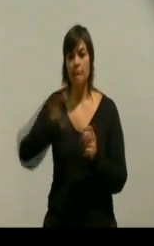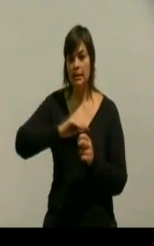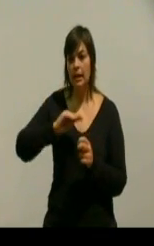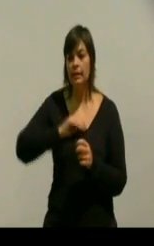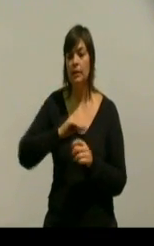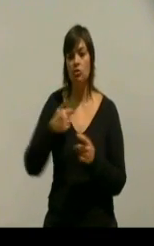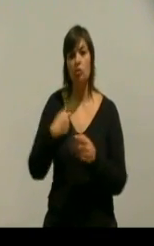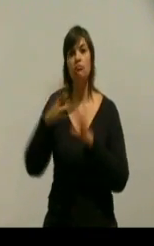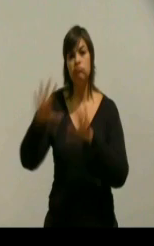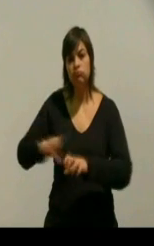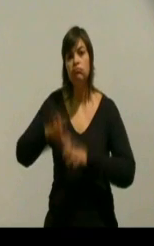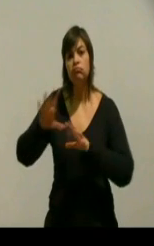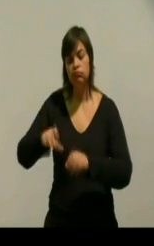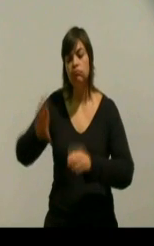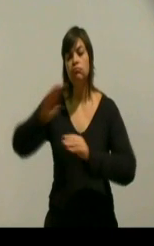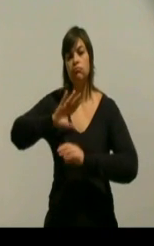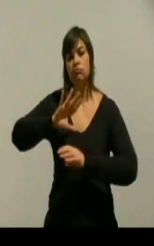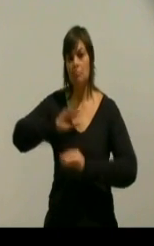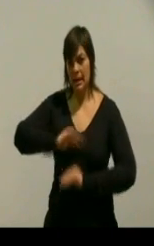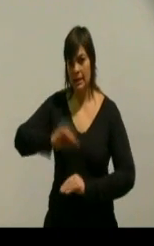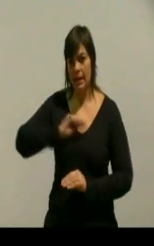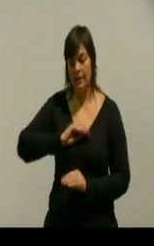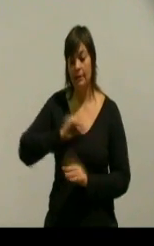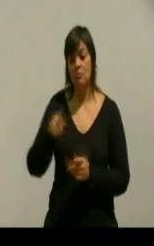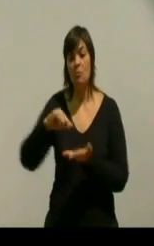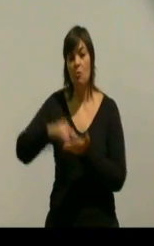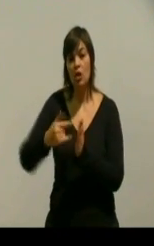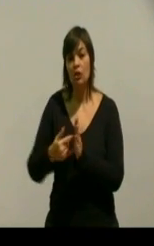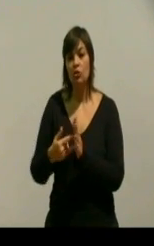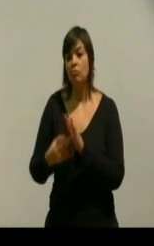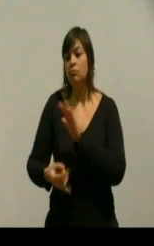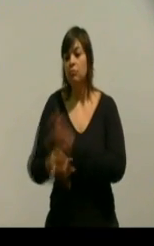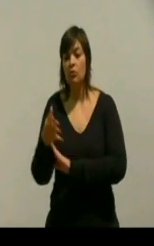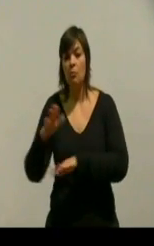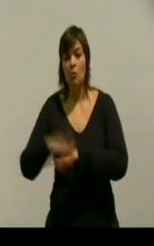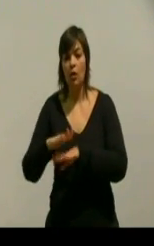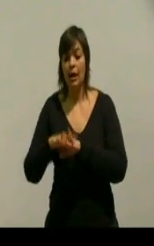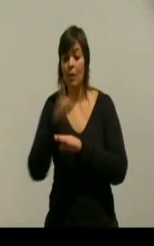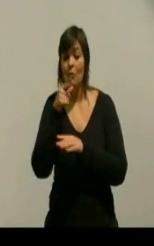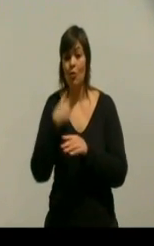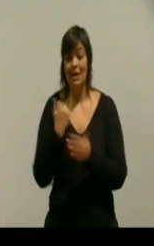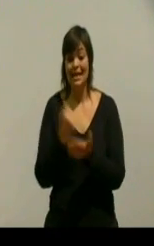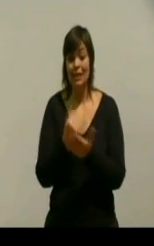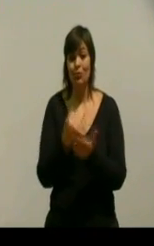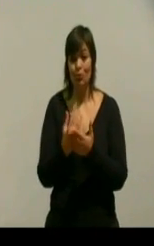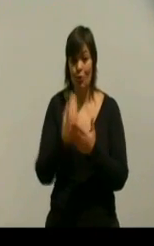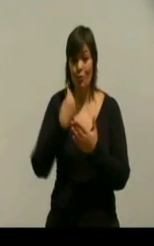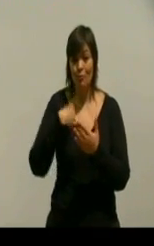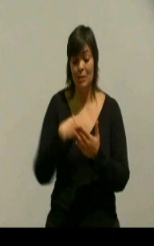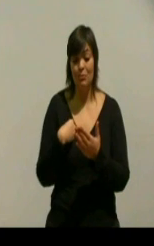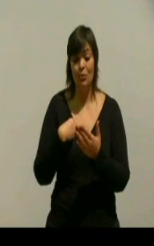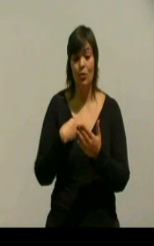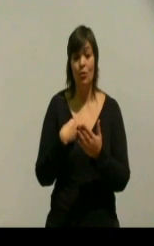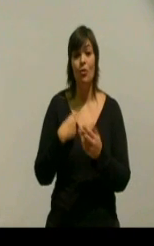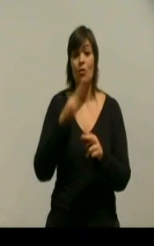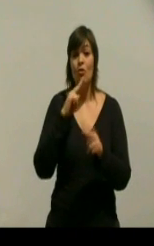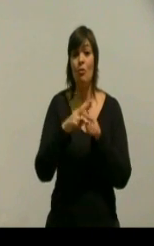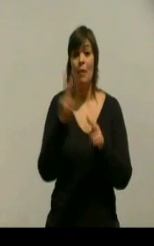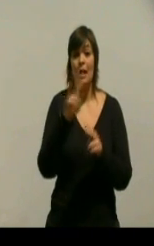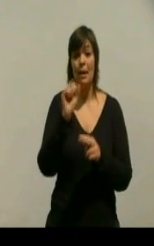de la cual aprendí mucho. Este proyecto se realizó porque fui intérprete de lengua de signos en el Instituto Val de Sálima,